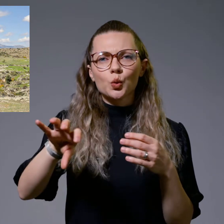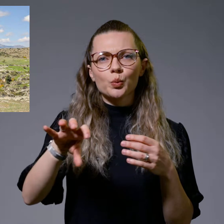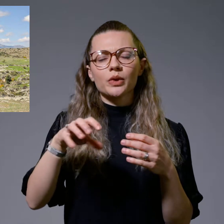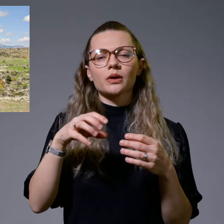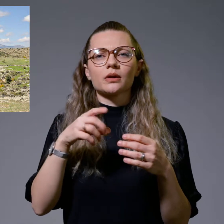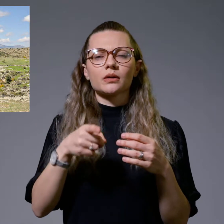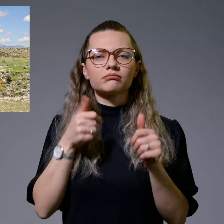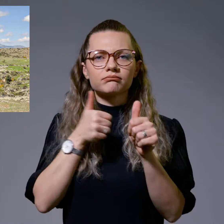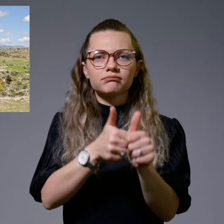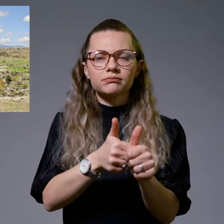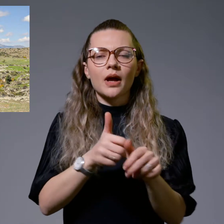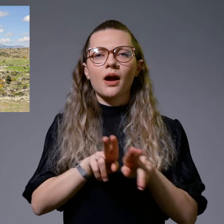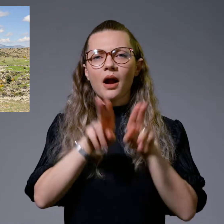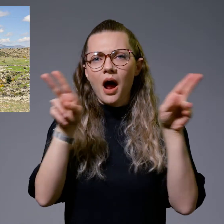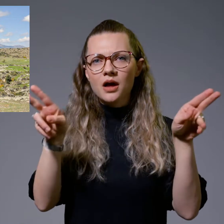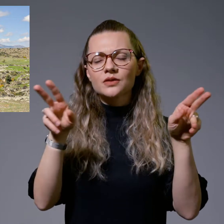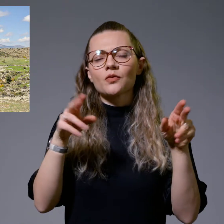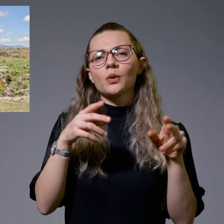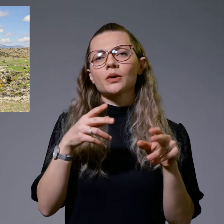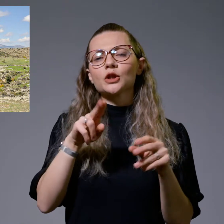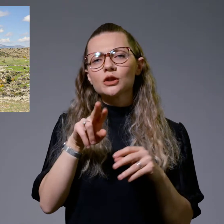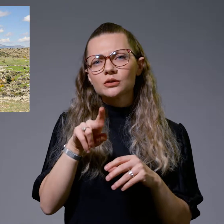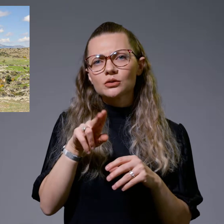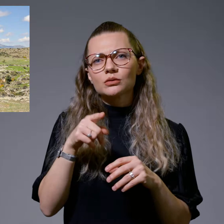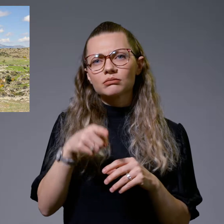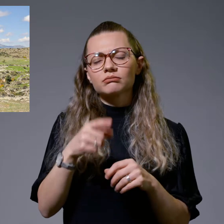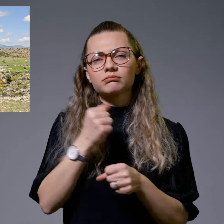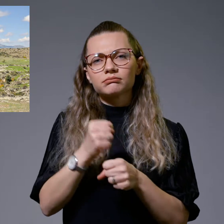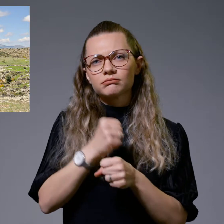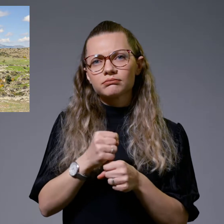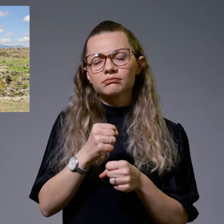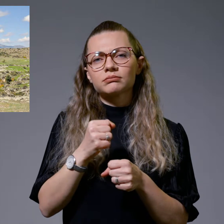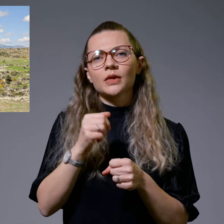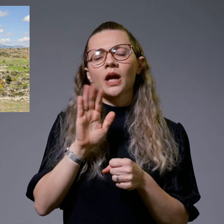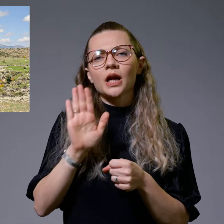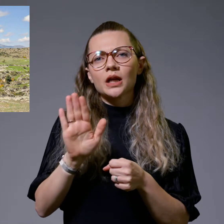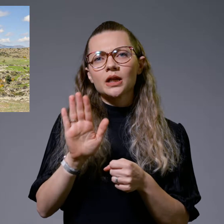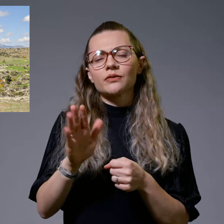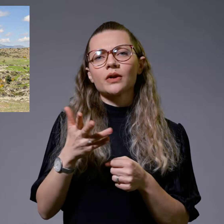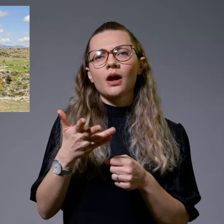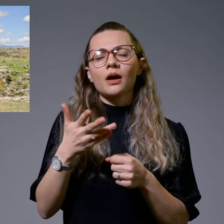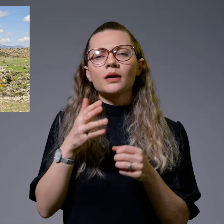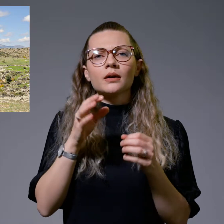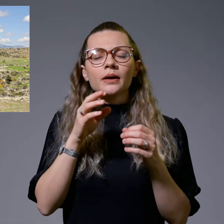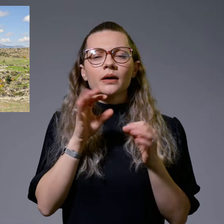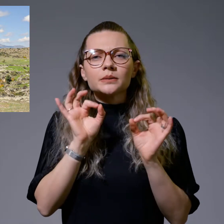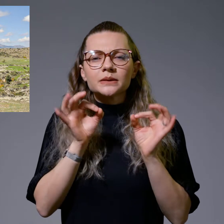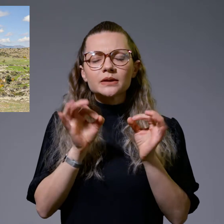нивните генези, а исто така во разработувањето на нивната фина хронологија,